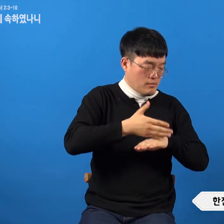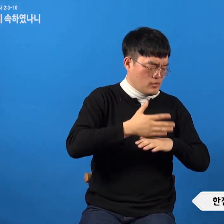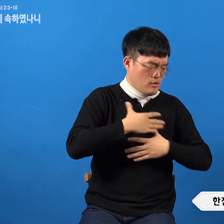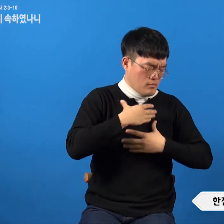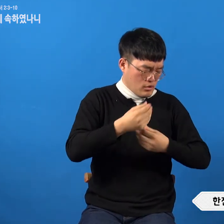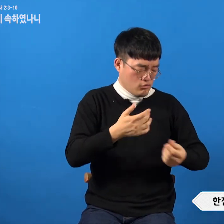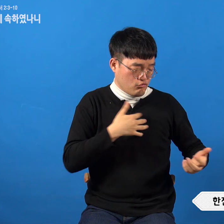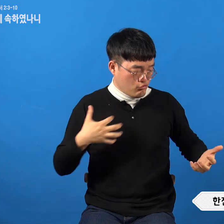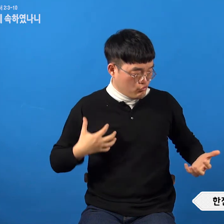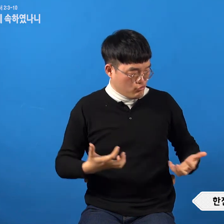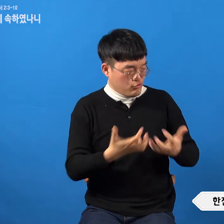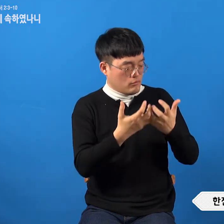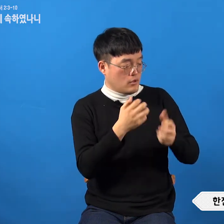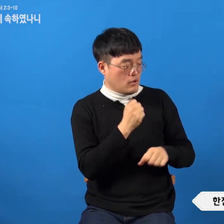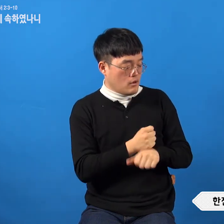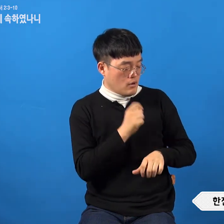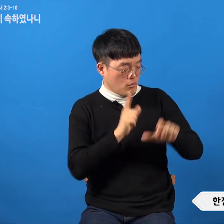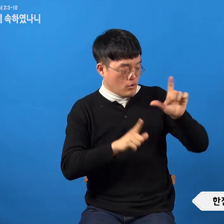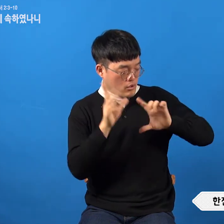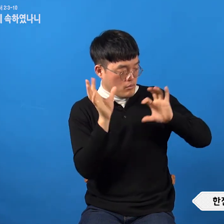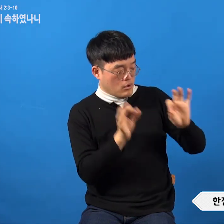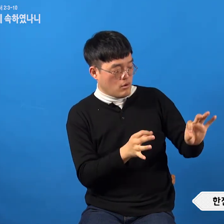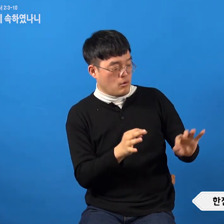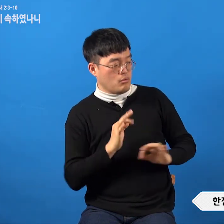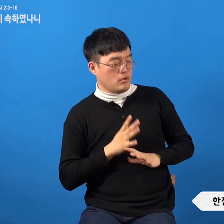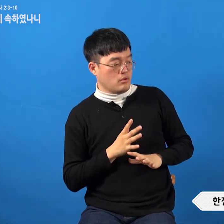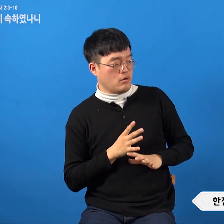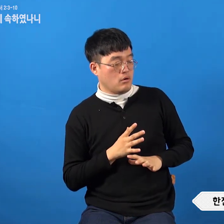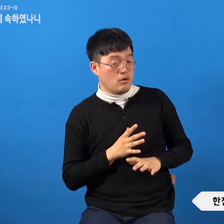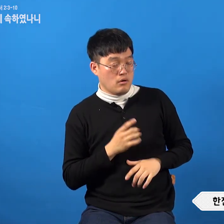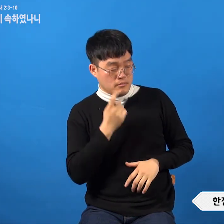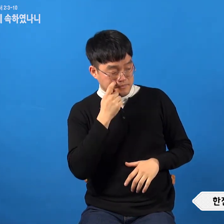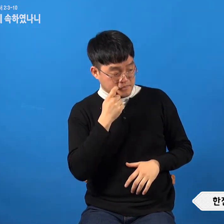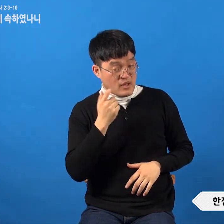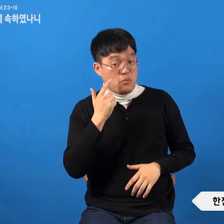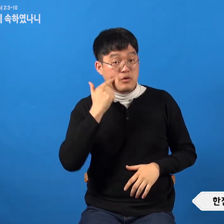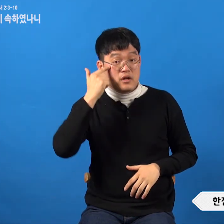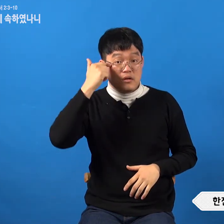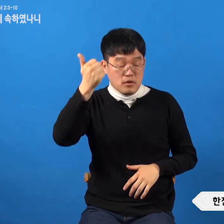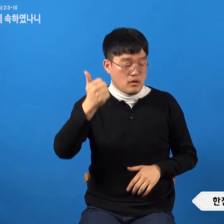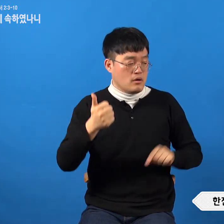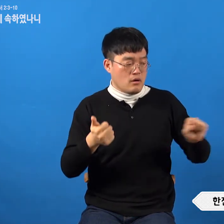충만해서 강같이 흘러 넘치고 있었습니다. 목사님이 그분 때문에